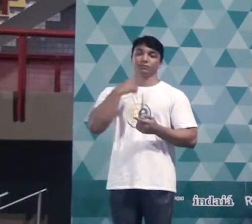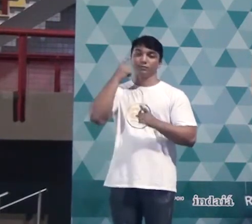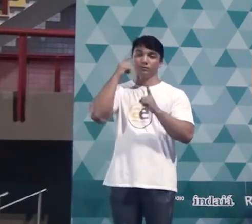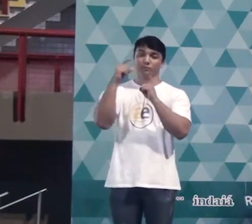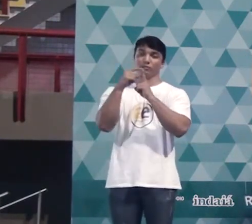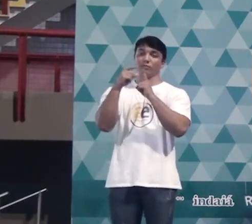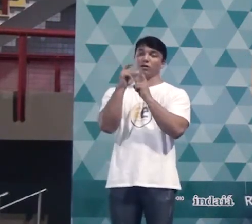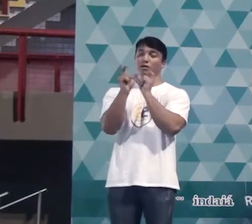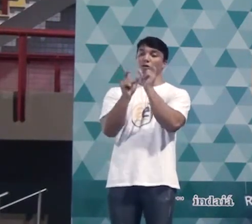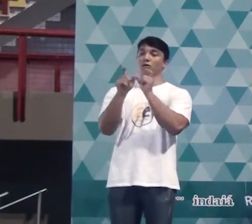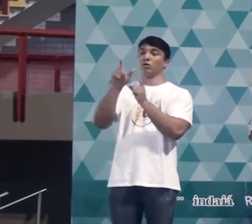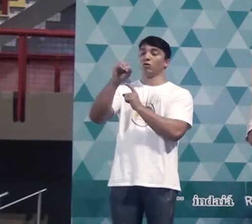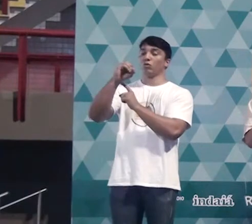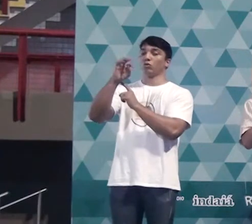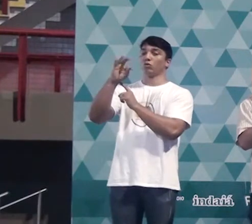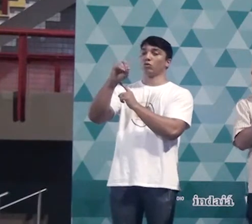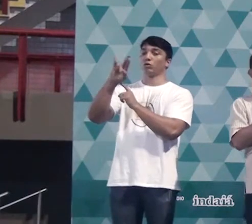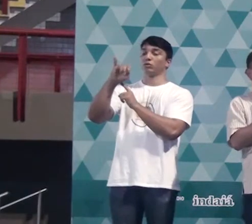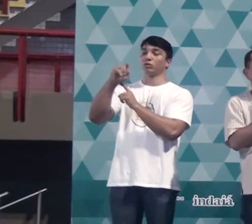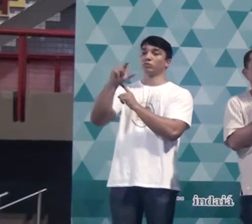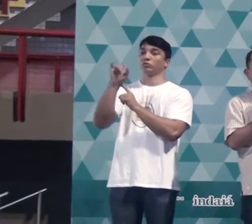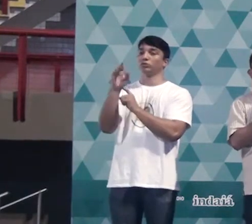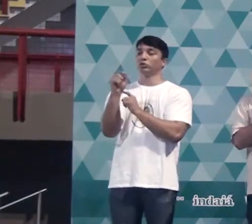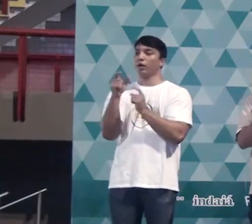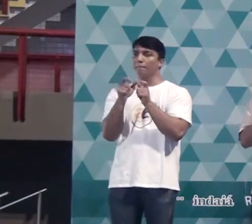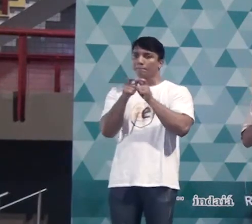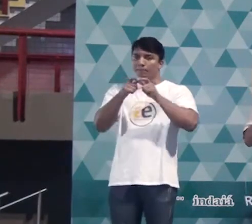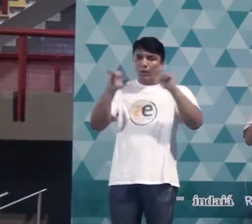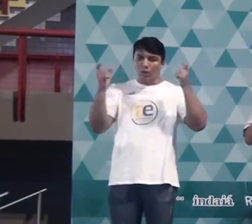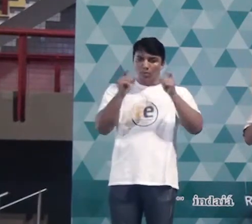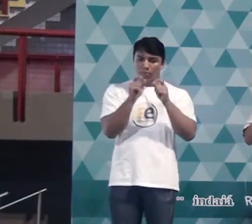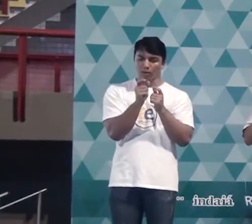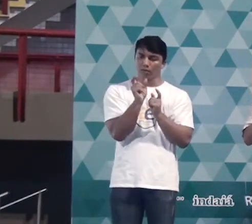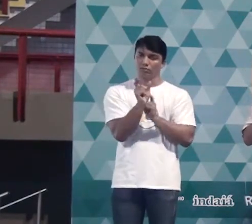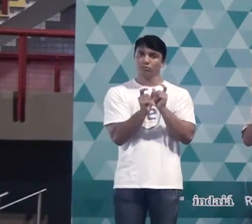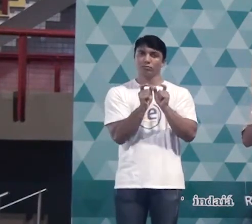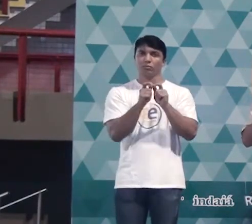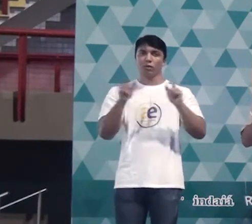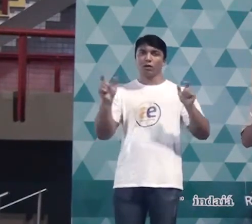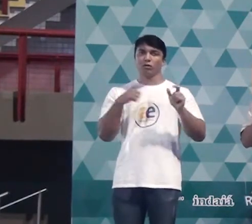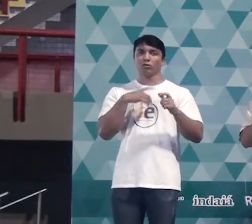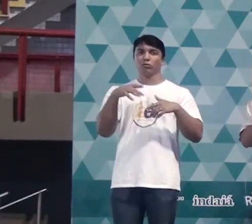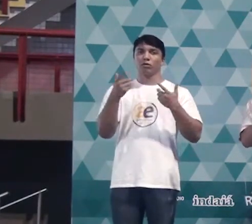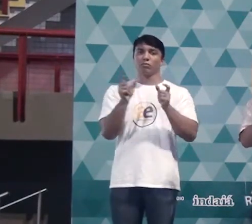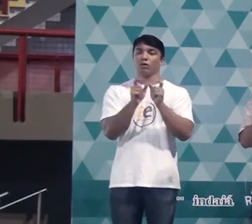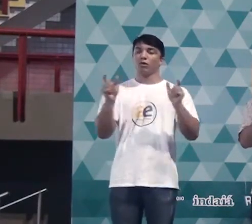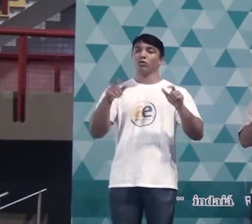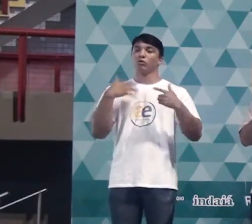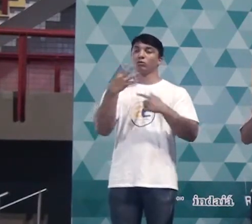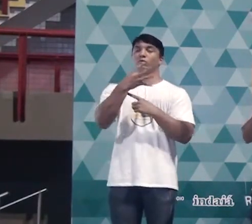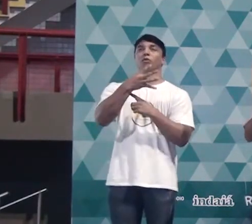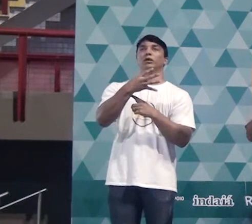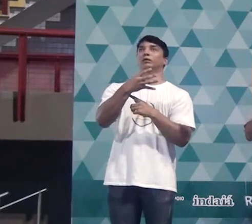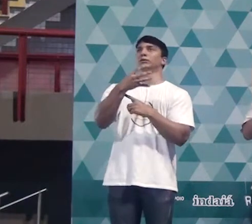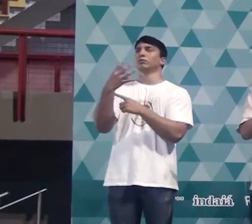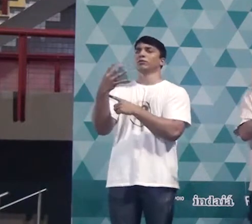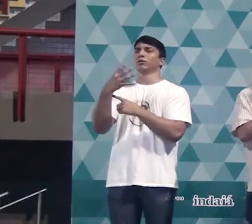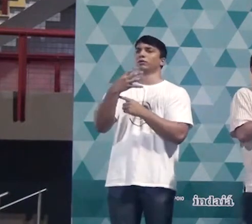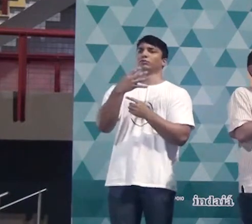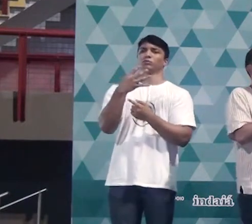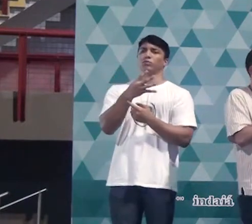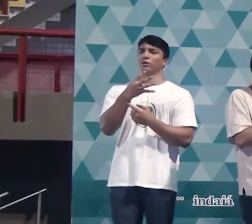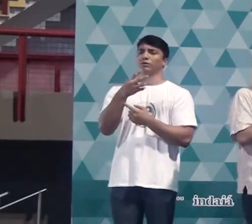palavra otorrinolaringologista é a maior palavra da língua portuguesa? É não. A maior palavra da língua portuguesa tem